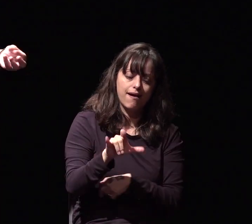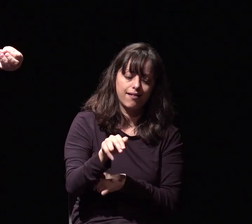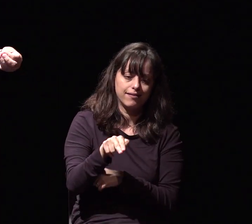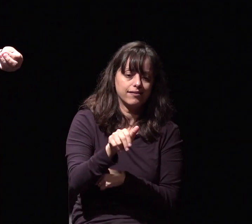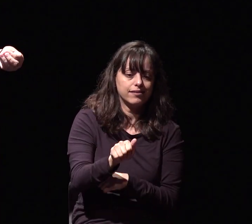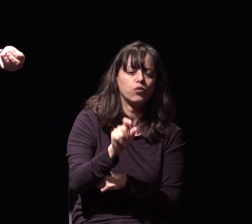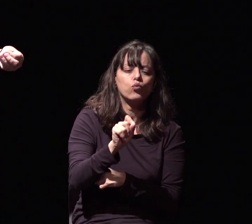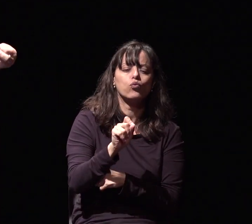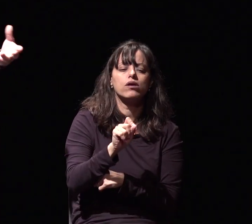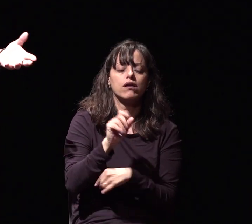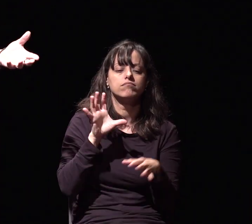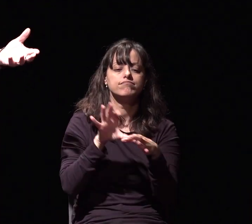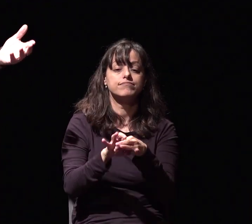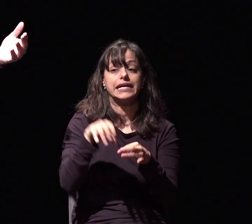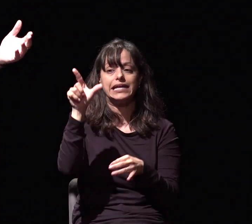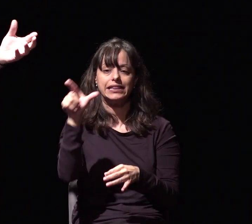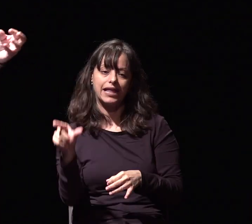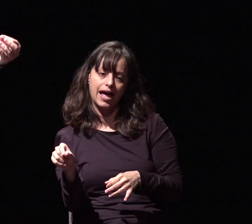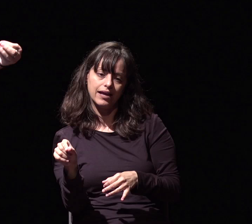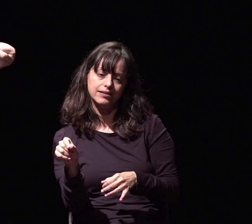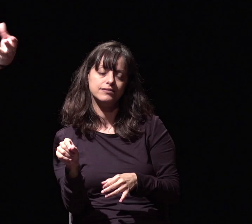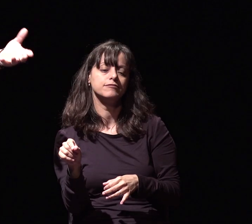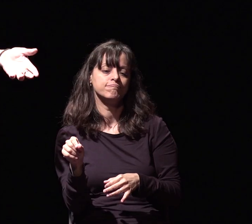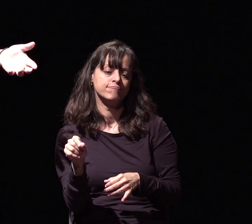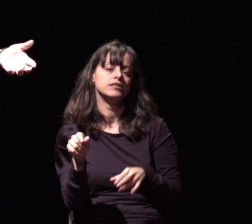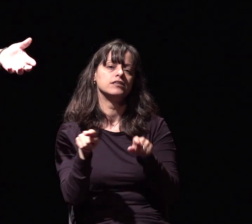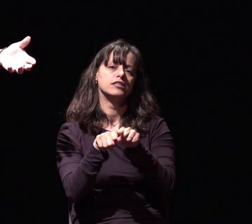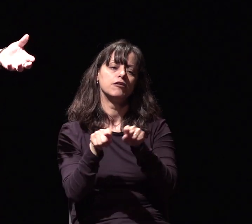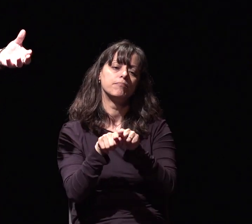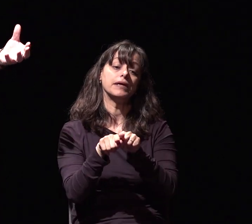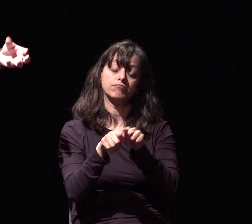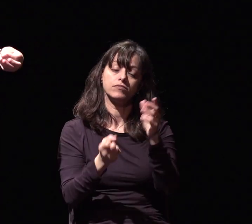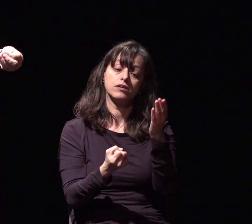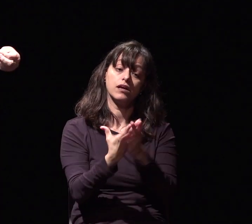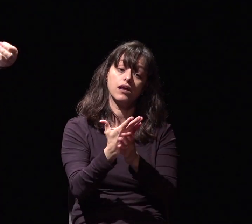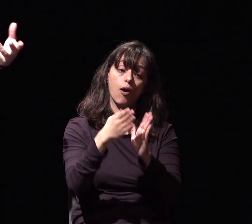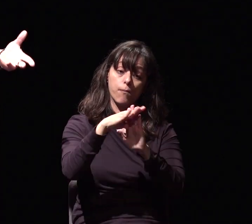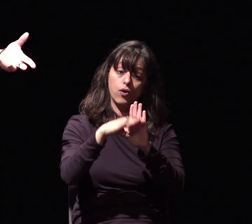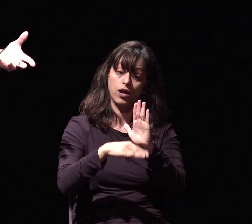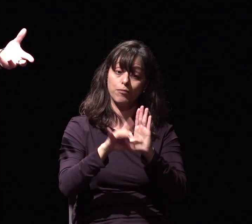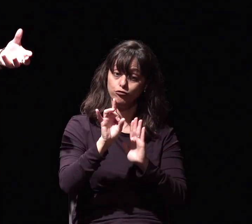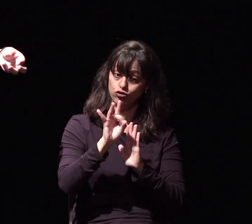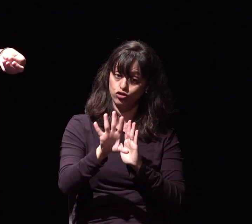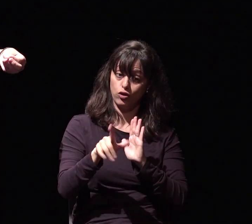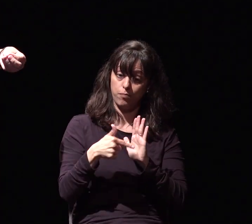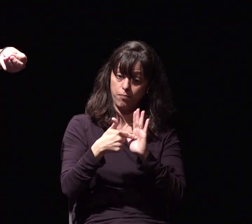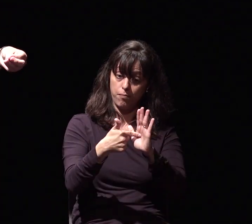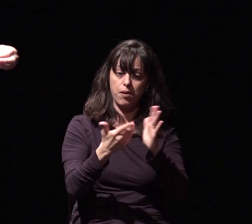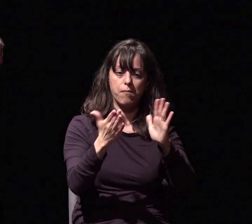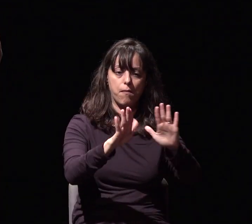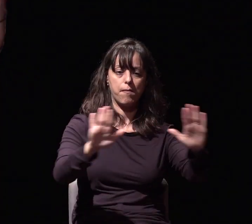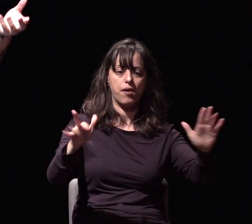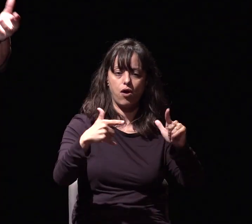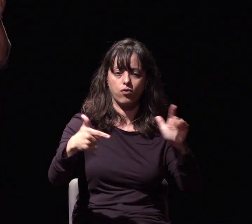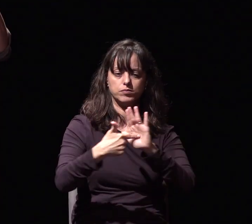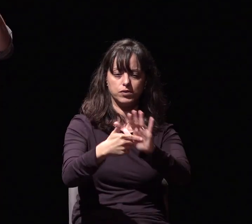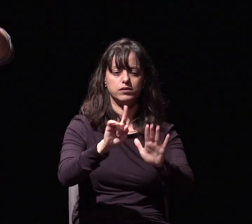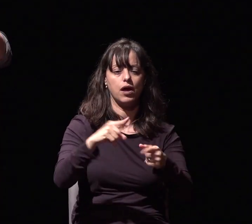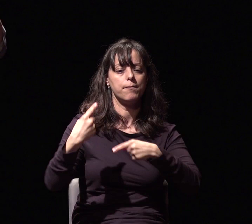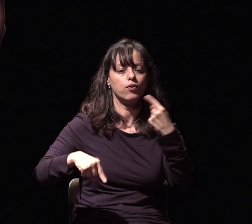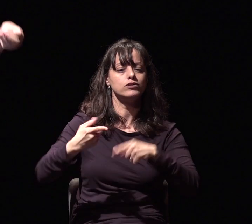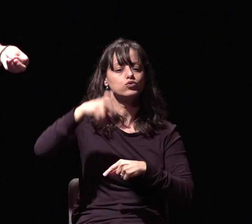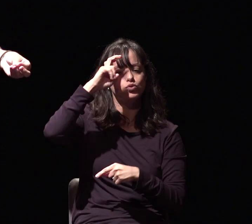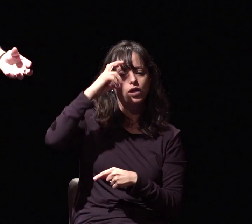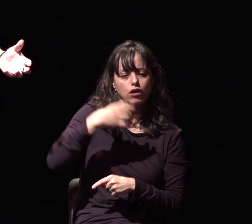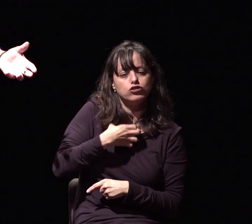traz disso junto da Itália com o Pietro, como um programa arquitetônico que não é só para expor coisas, mas como uma política cultural, uma